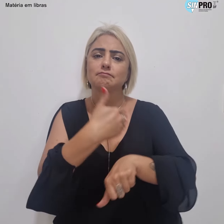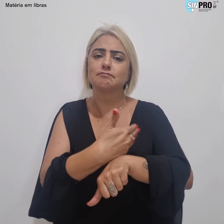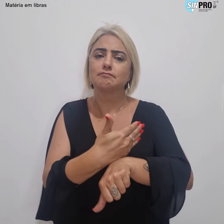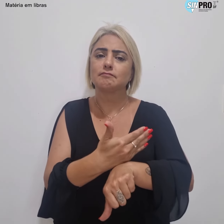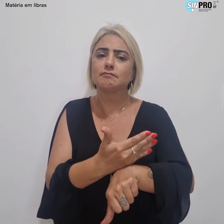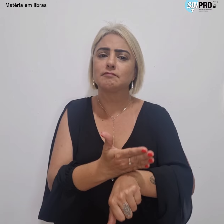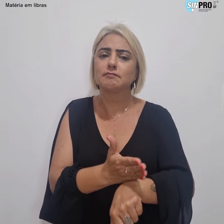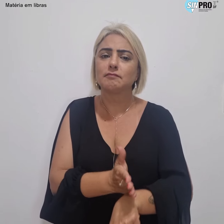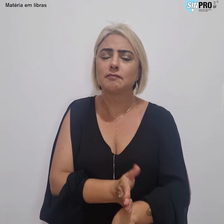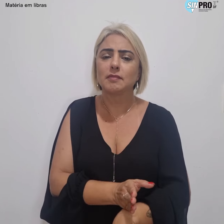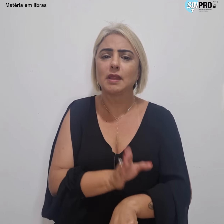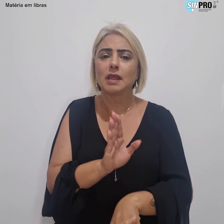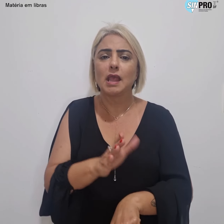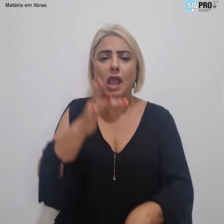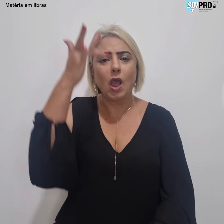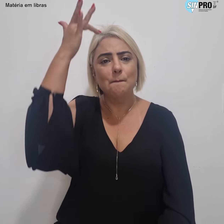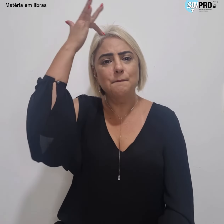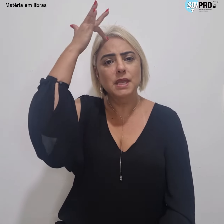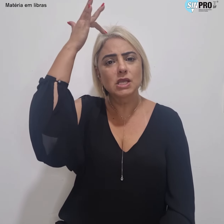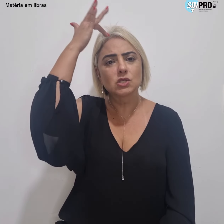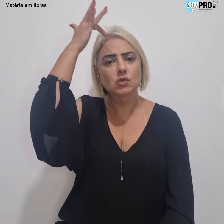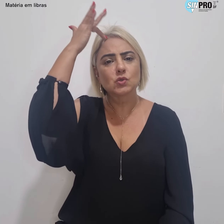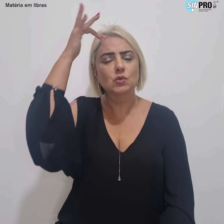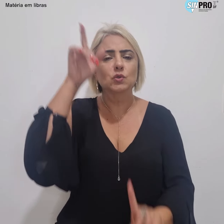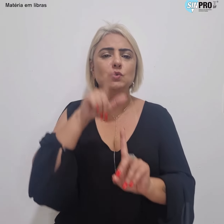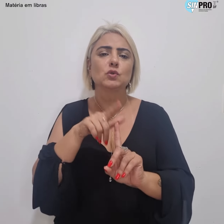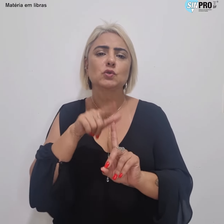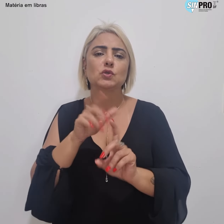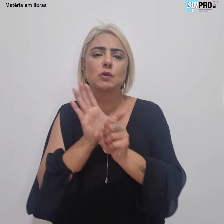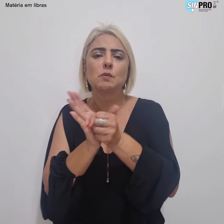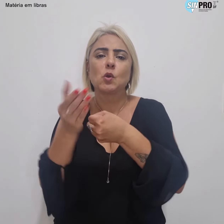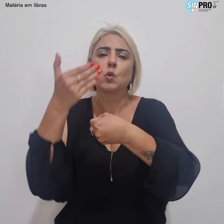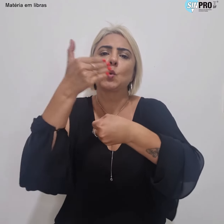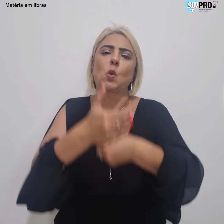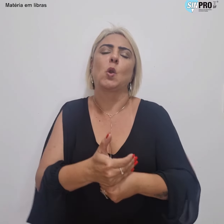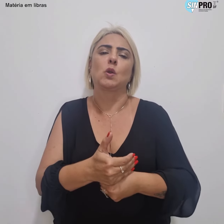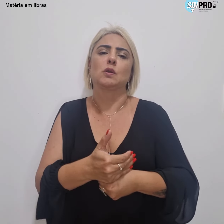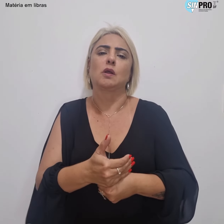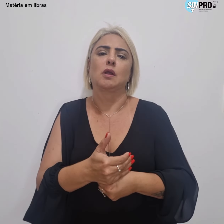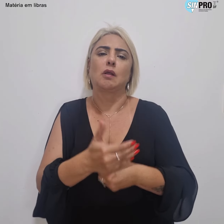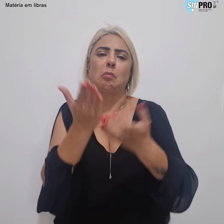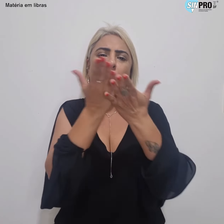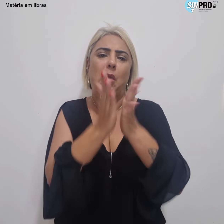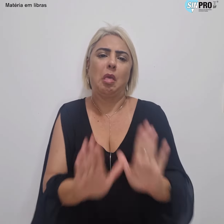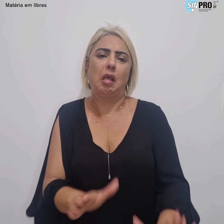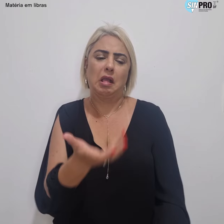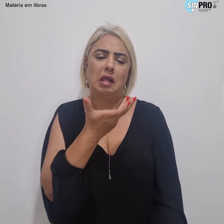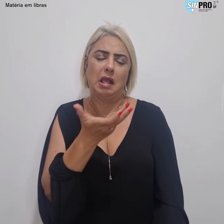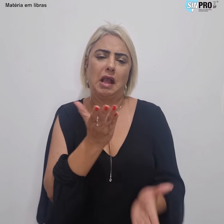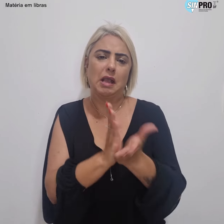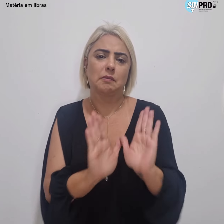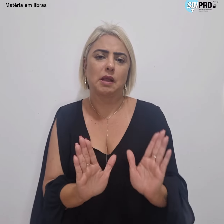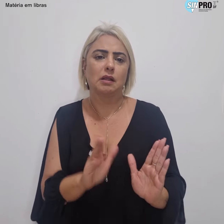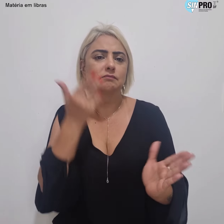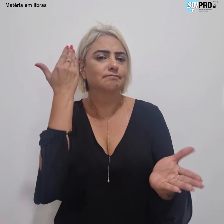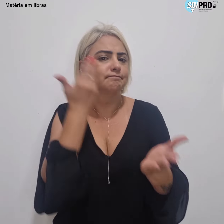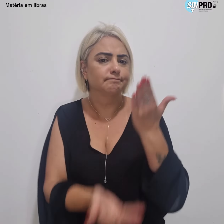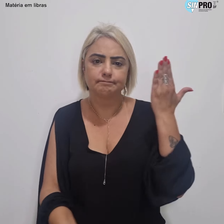uma excrescência típica do colonizador, destruidor. Deve ser derrubada.